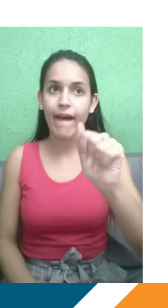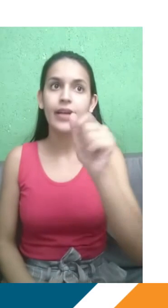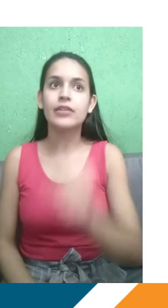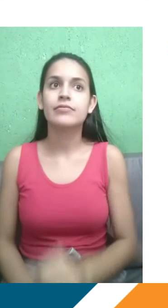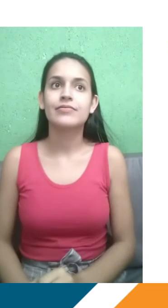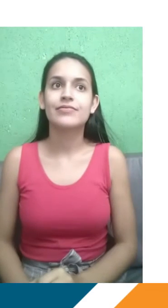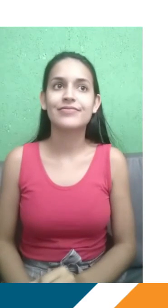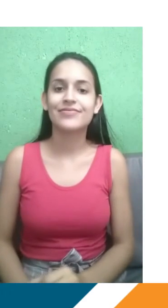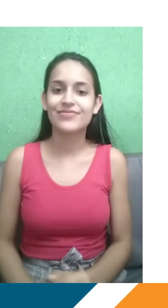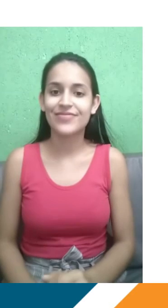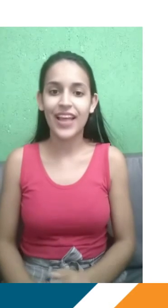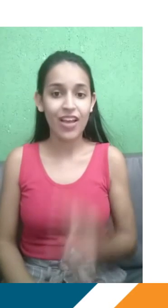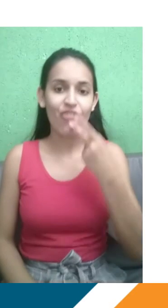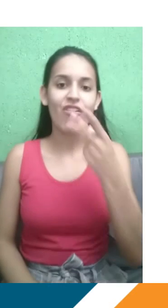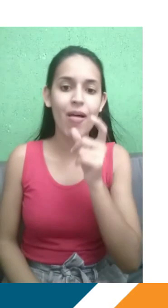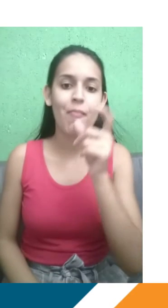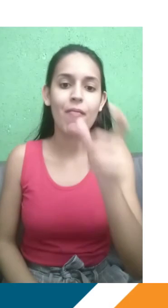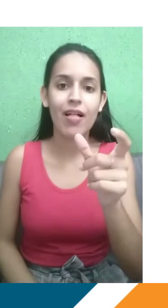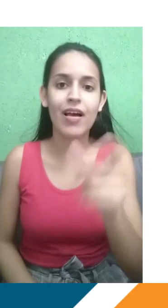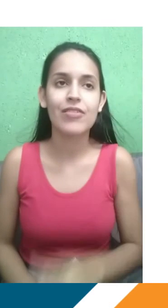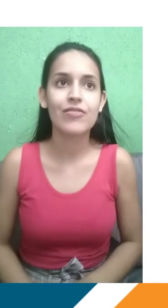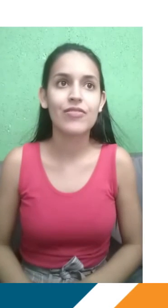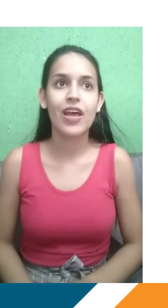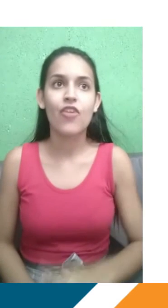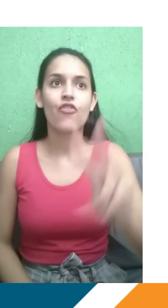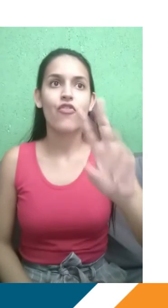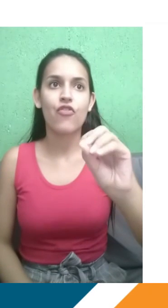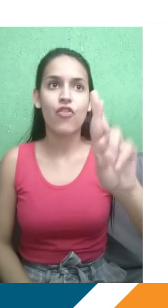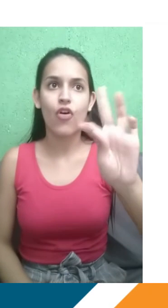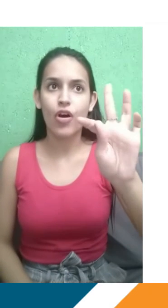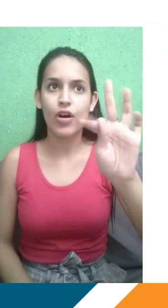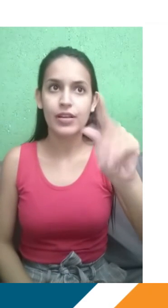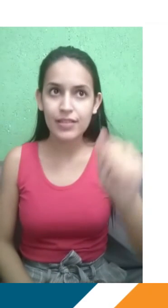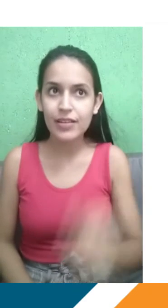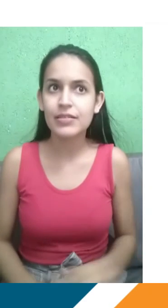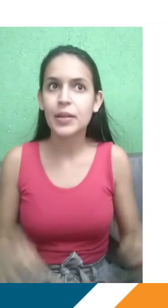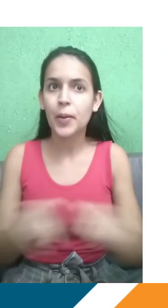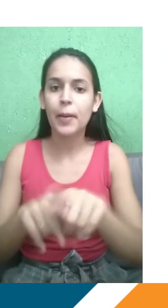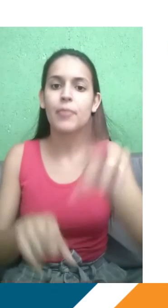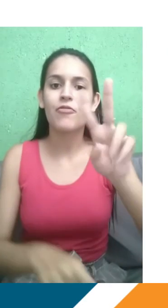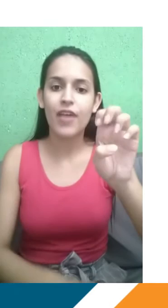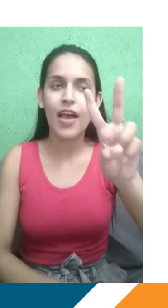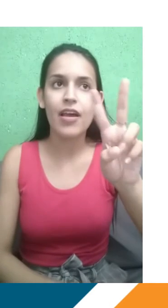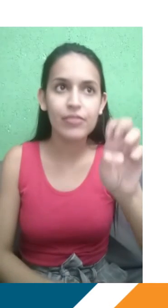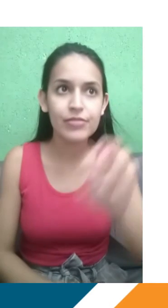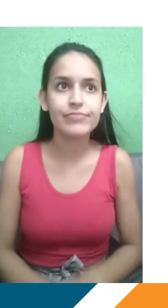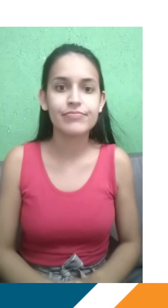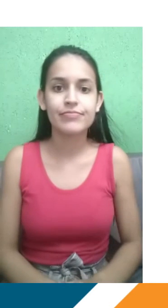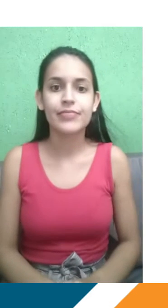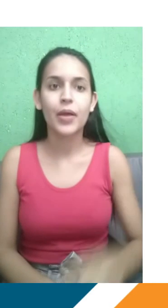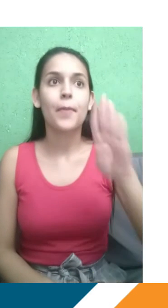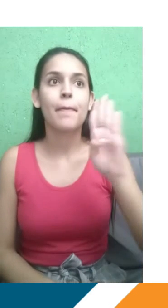olhos e mata em froa. E, pronúncia das palavras ignorância e avoar.